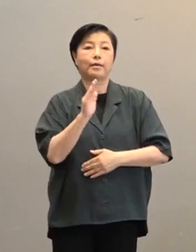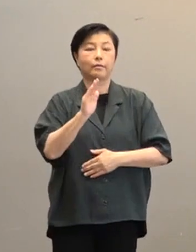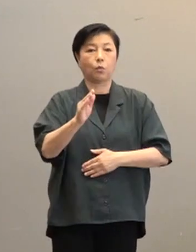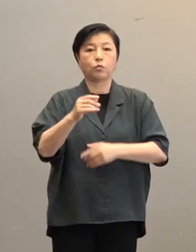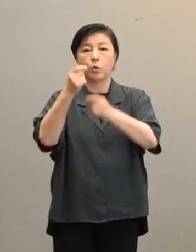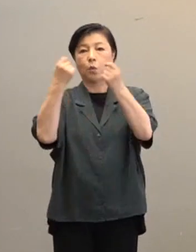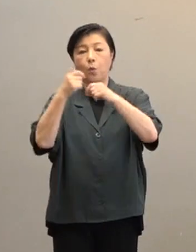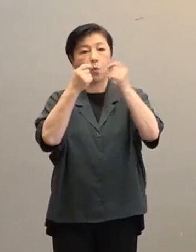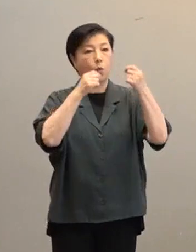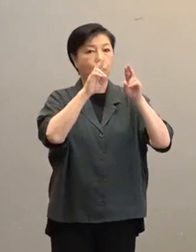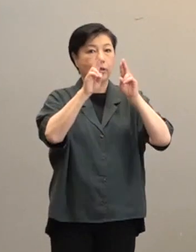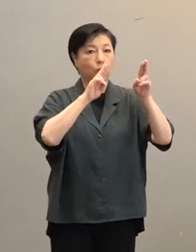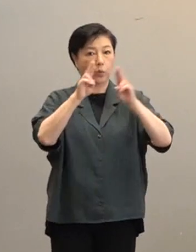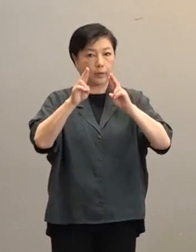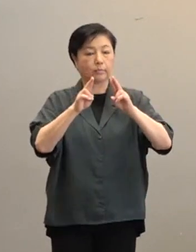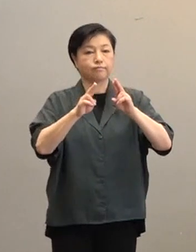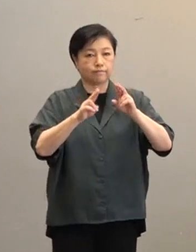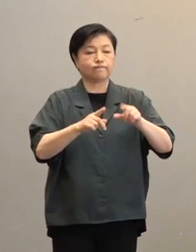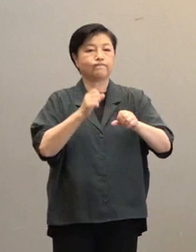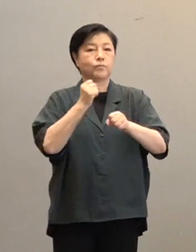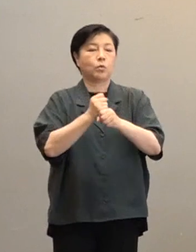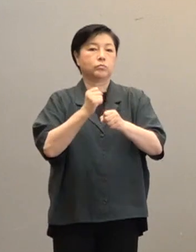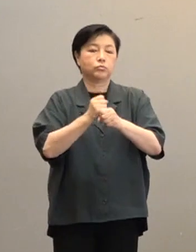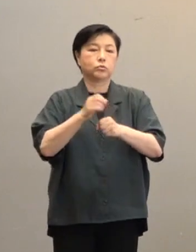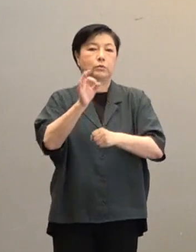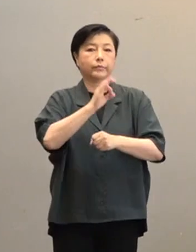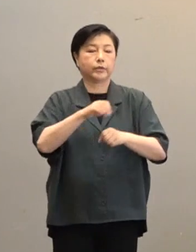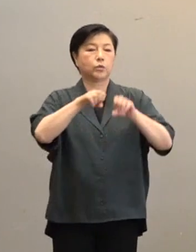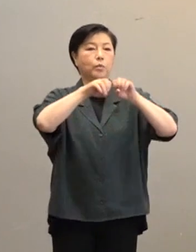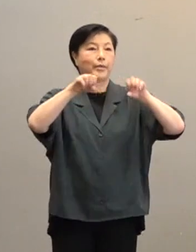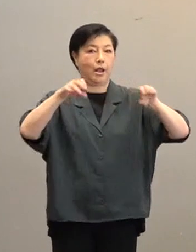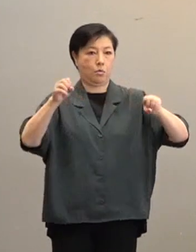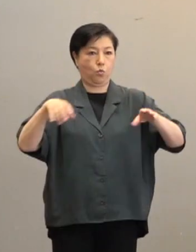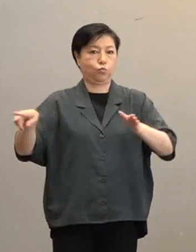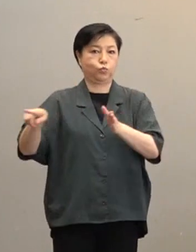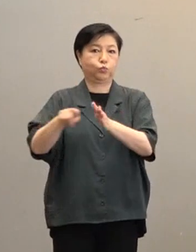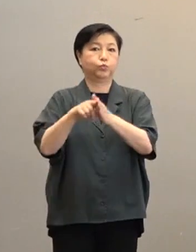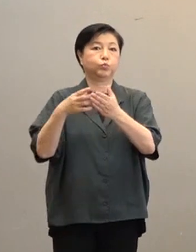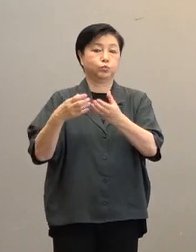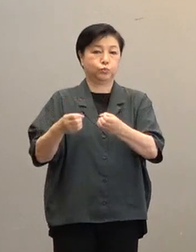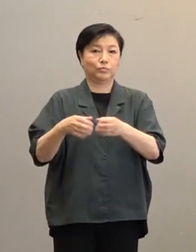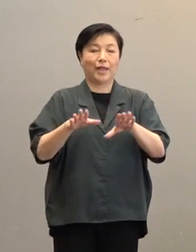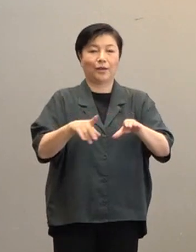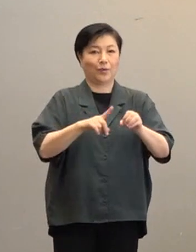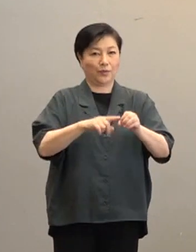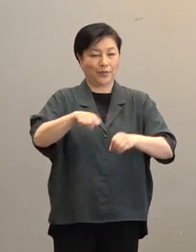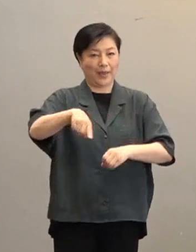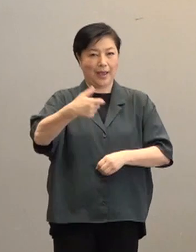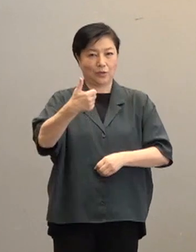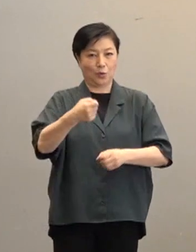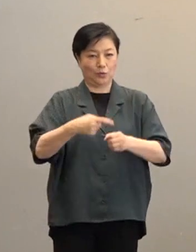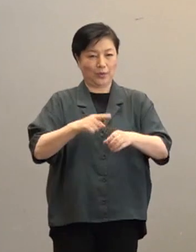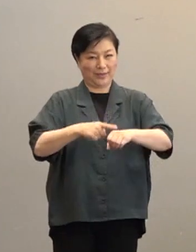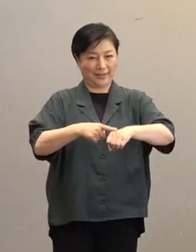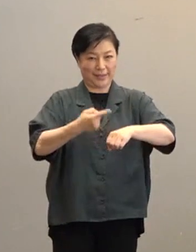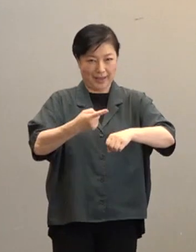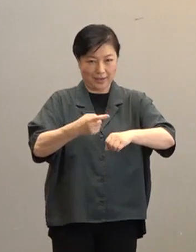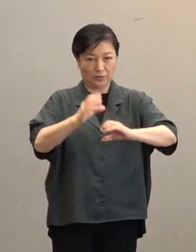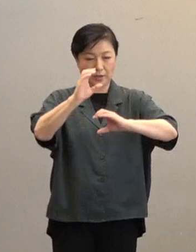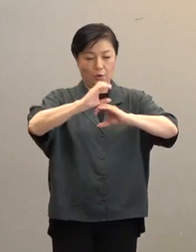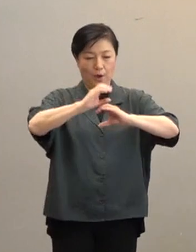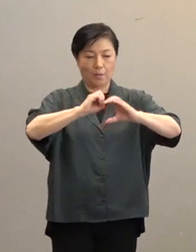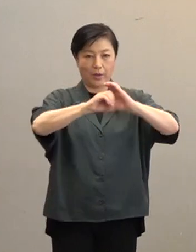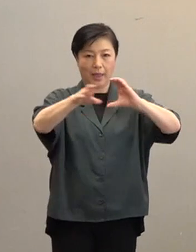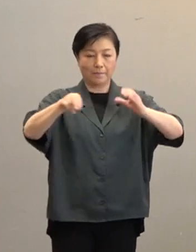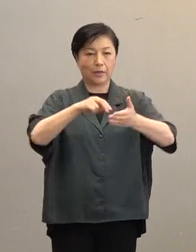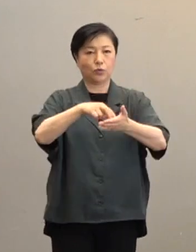々の企業が県産品のフェアやその PR 等を行ってきました。今年は150周年をきっかけにコラボキャンペーン